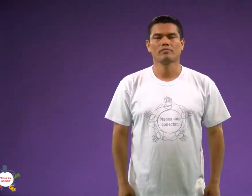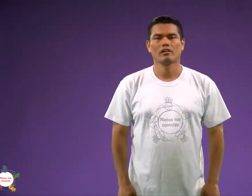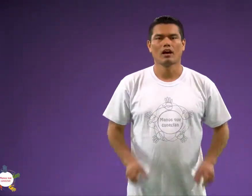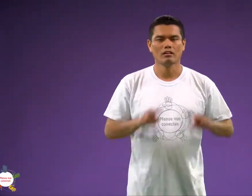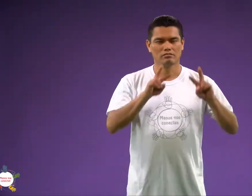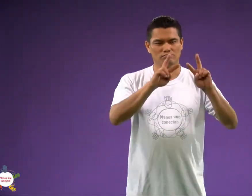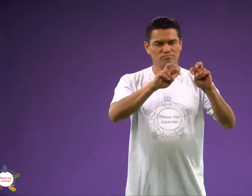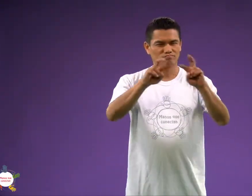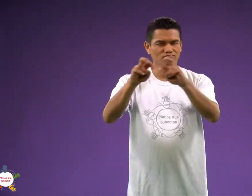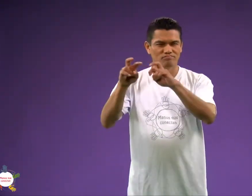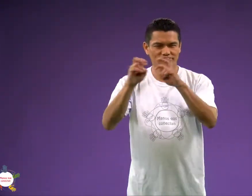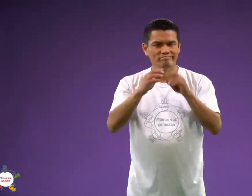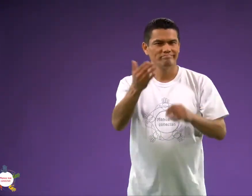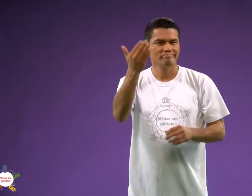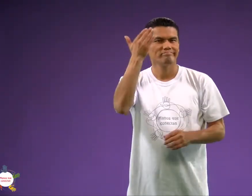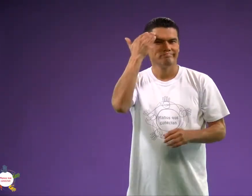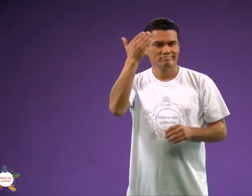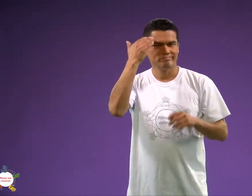Ustedes saben que hay variaciones de la lengua de señas.